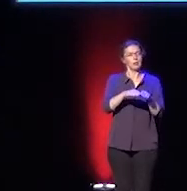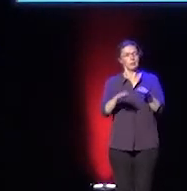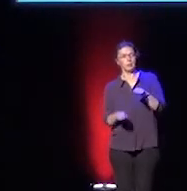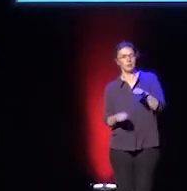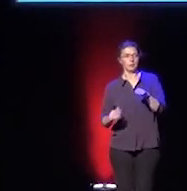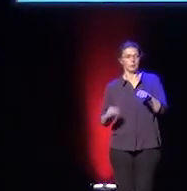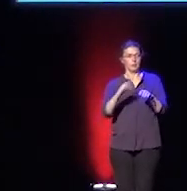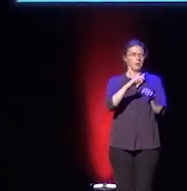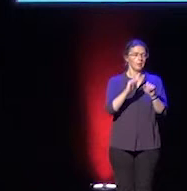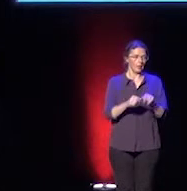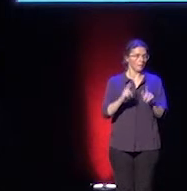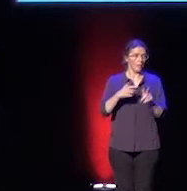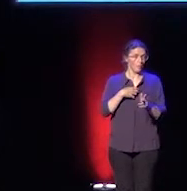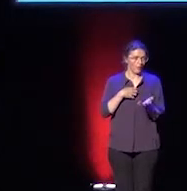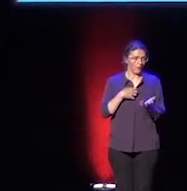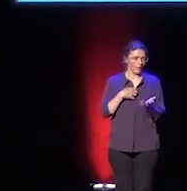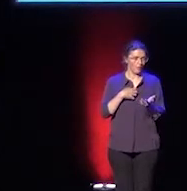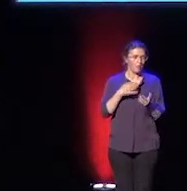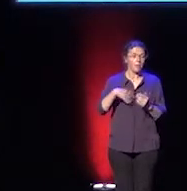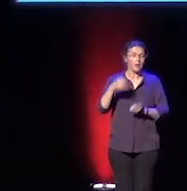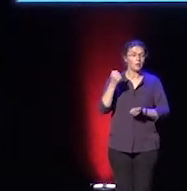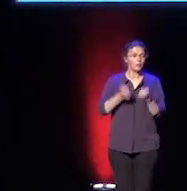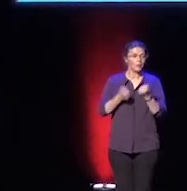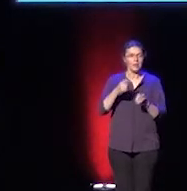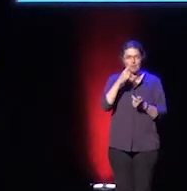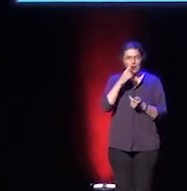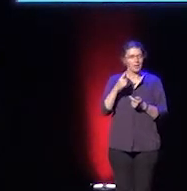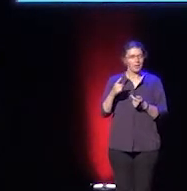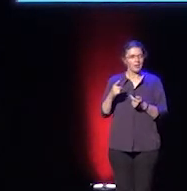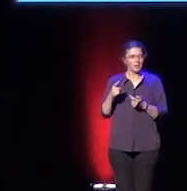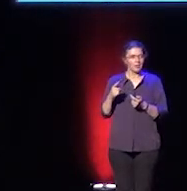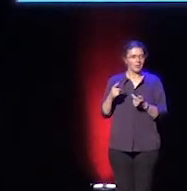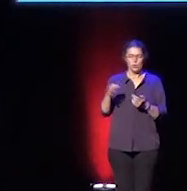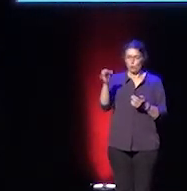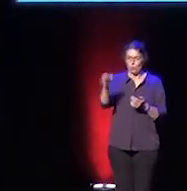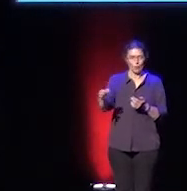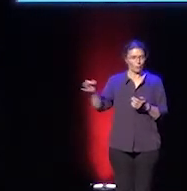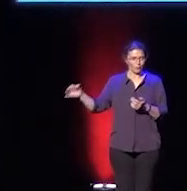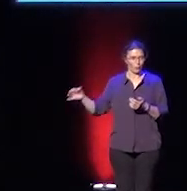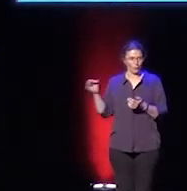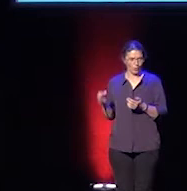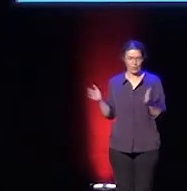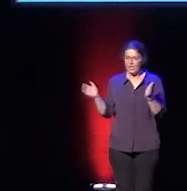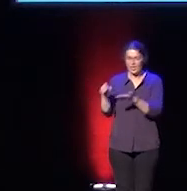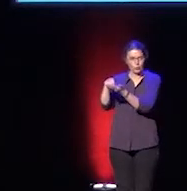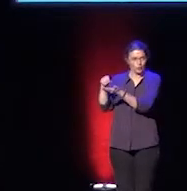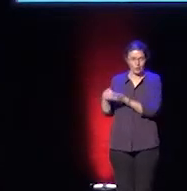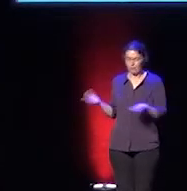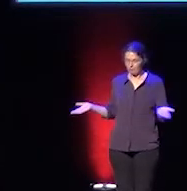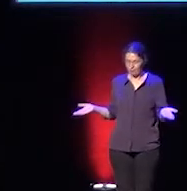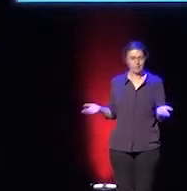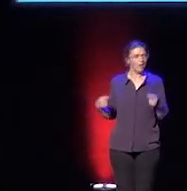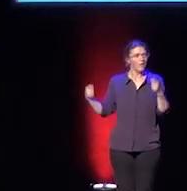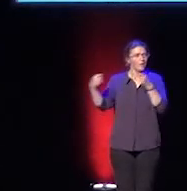Alles kein Problem. Schwierig wird es erst, wenn man in die Fläche kommt, wenn man in die Dörfer kommt, wenn man in die Kleinstädte kommt, wenn